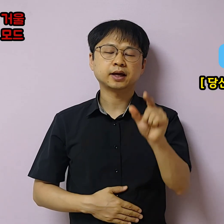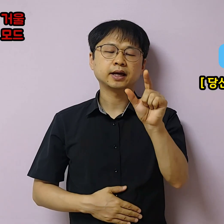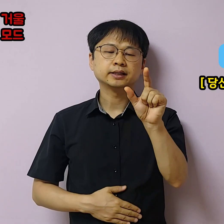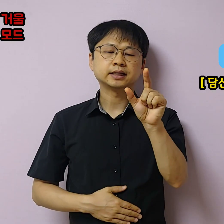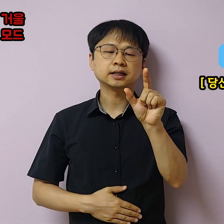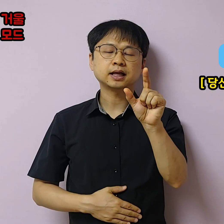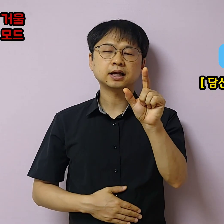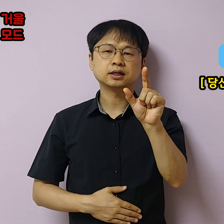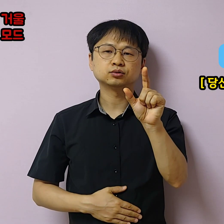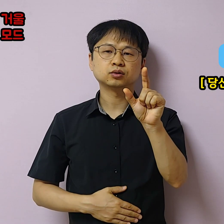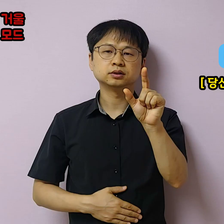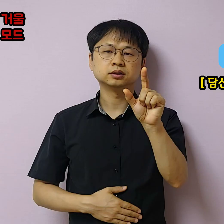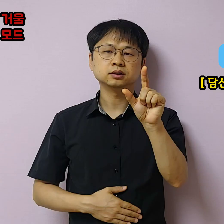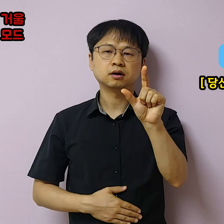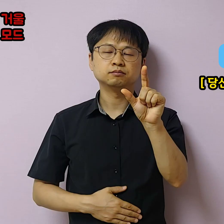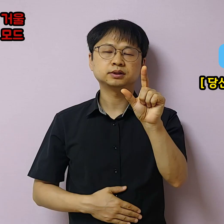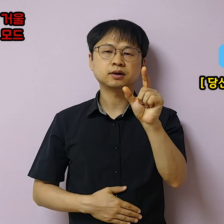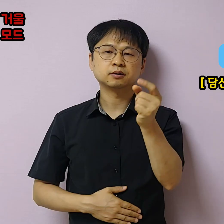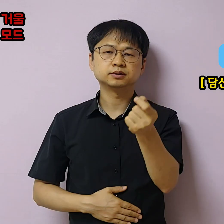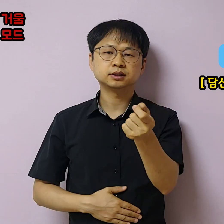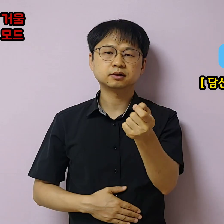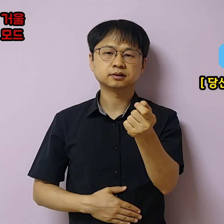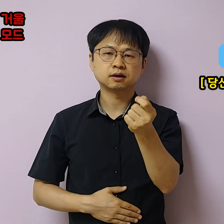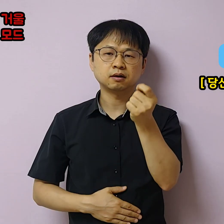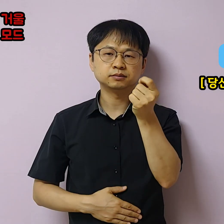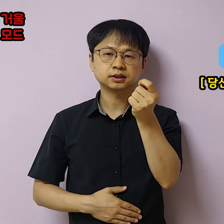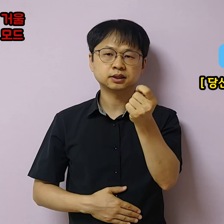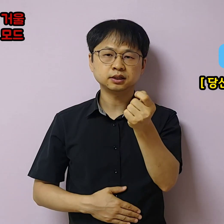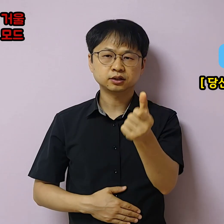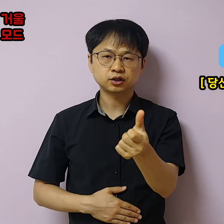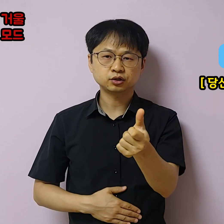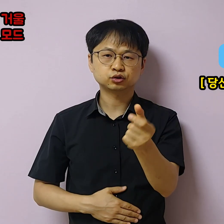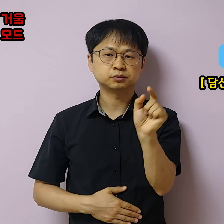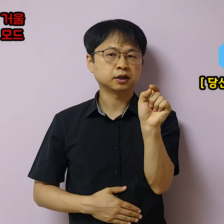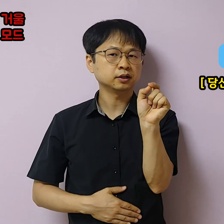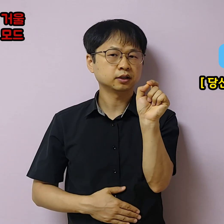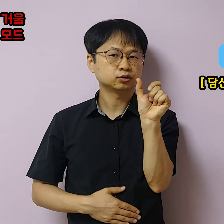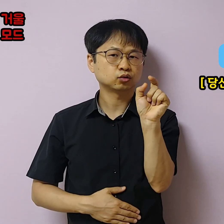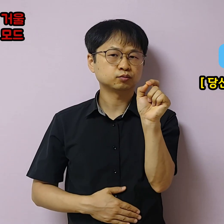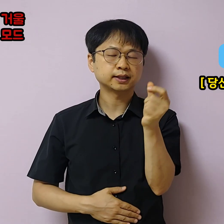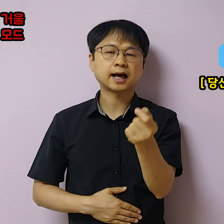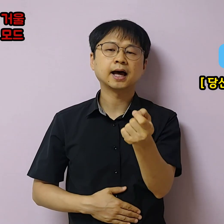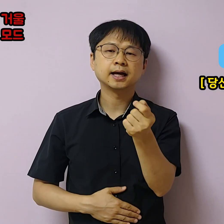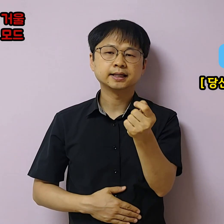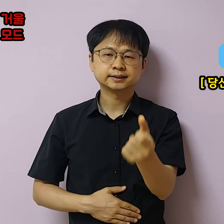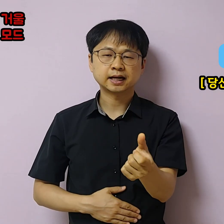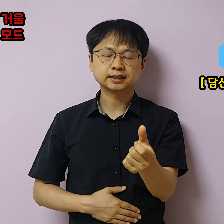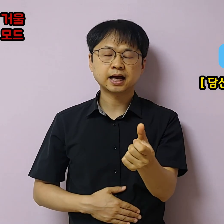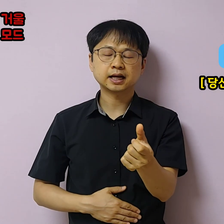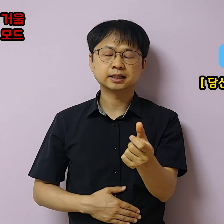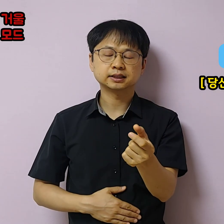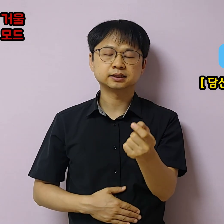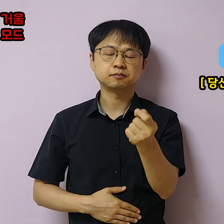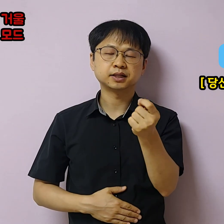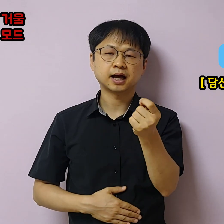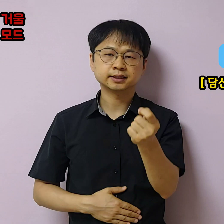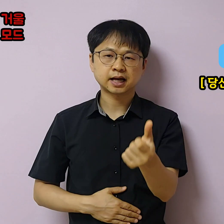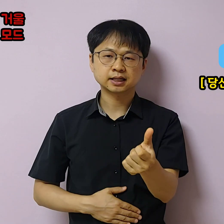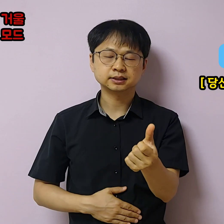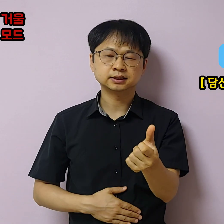위에, 작다라는 수어는 엄지와 검지를 걸어서 엄지를 튕겨주시면 조그맣다, 작다라는 뜻이 됩니다.